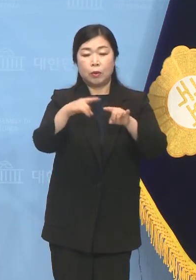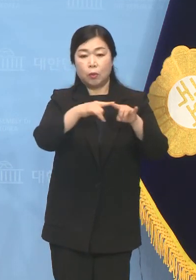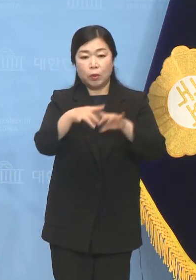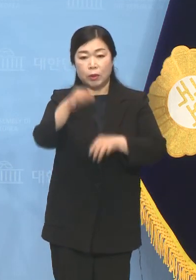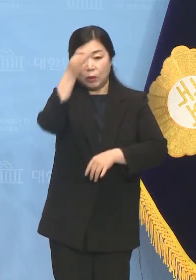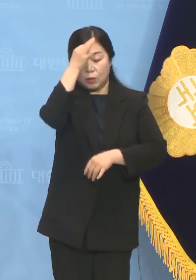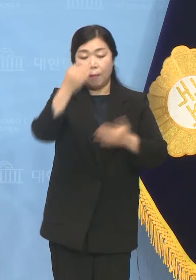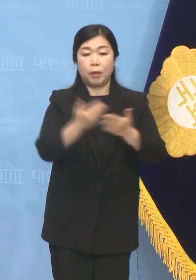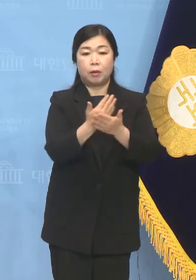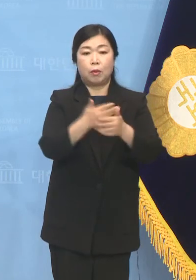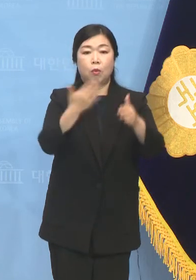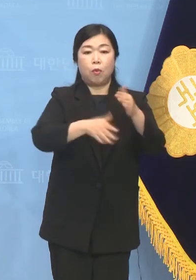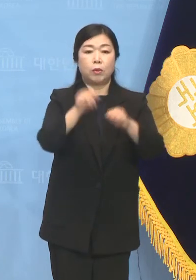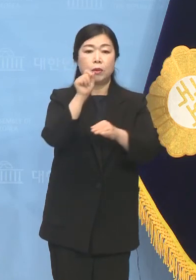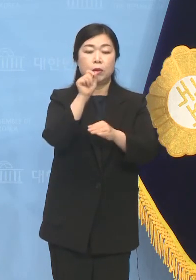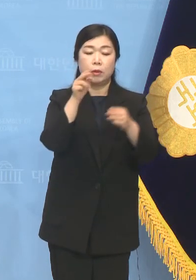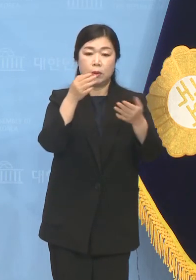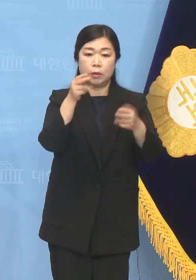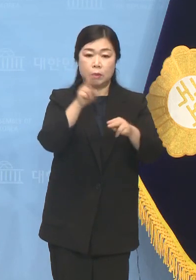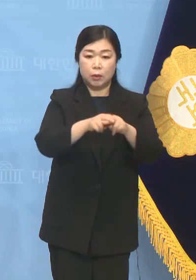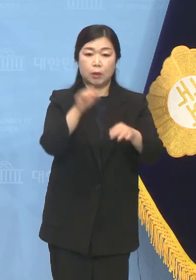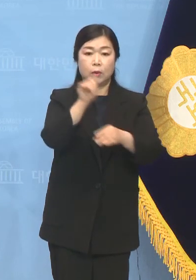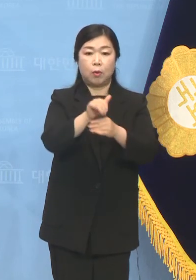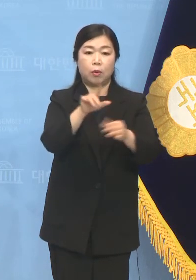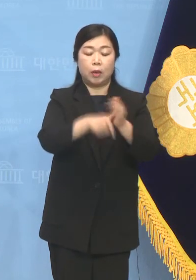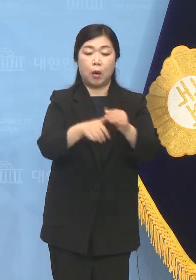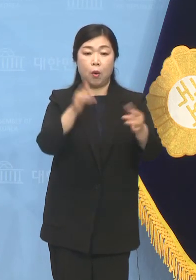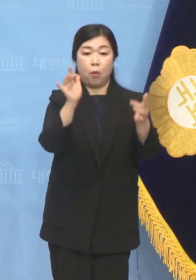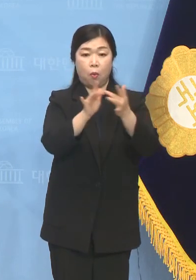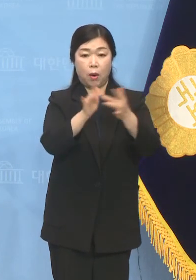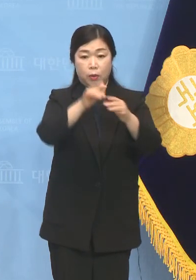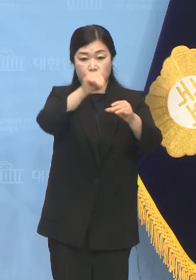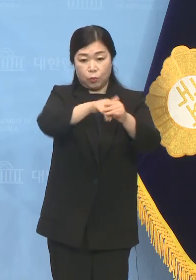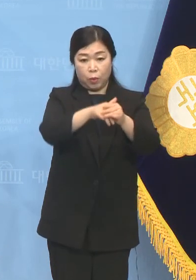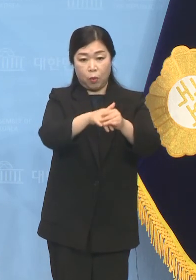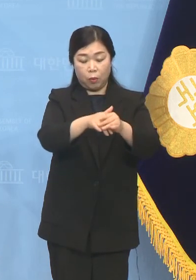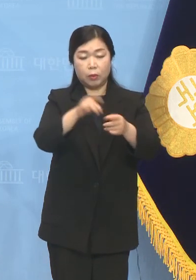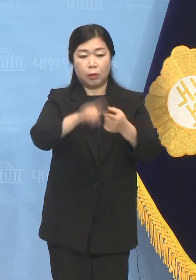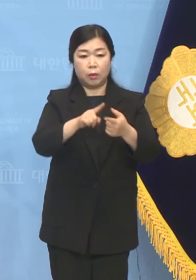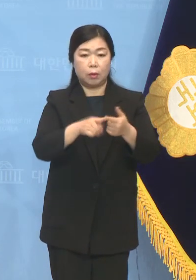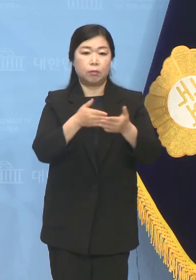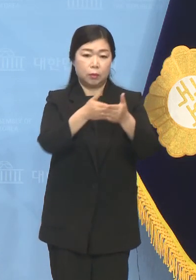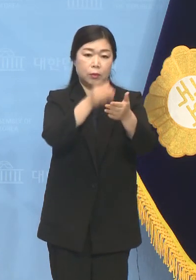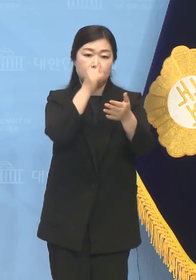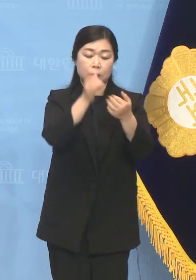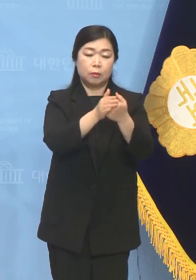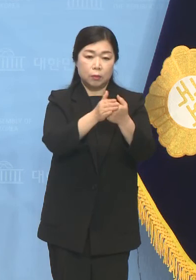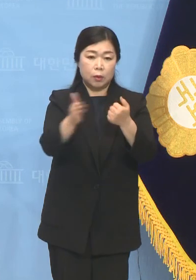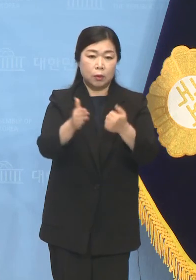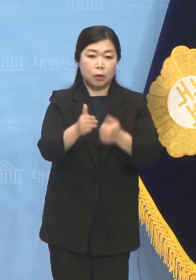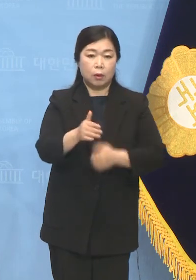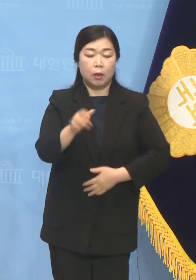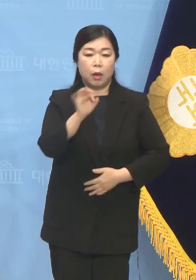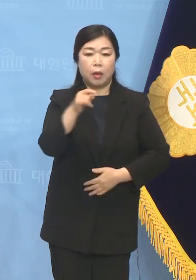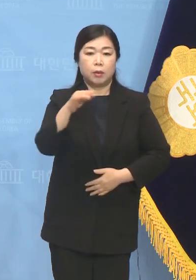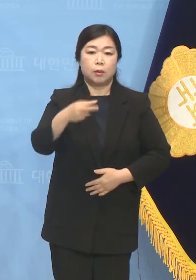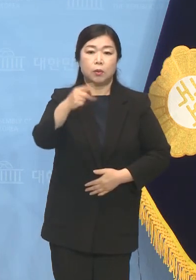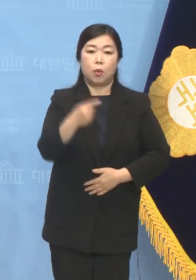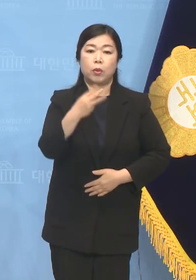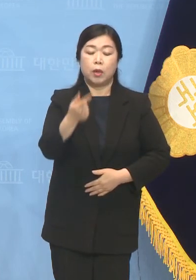발달로 공직선거에서의 온라인 투표 도입에 대한 필요성이 정대하고 있는 현실을 감안해서